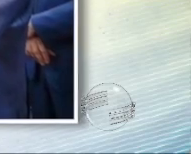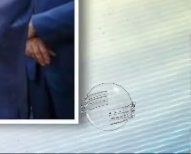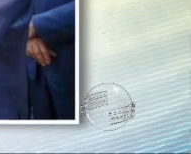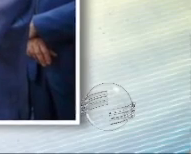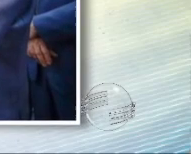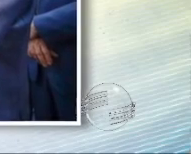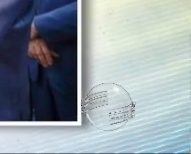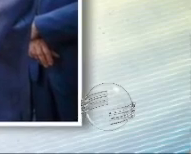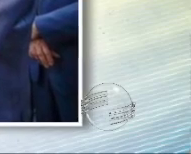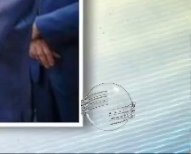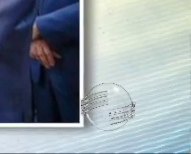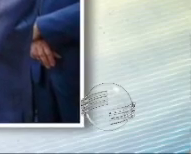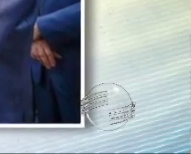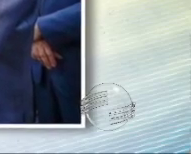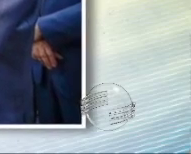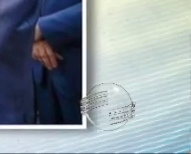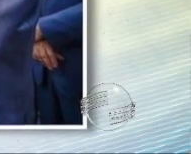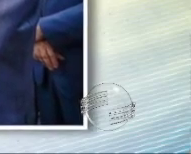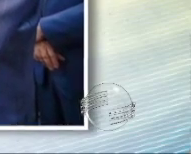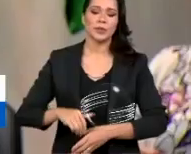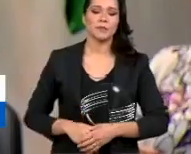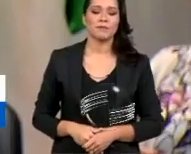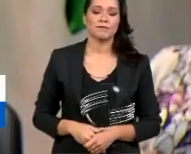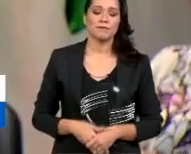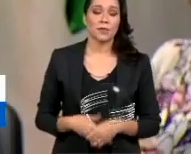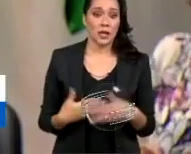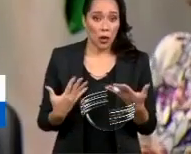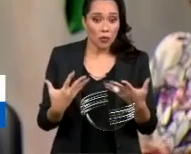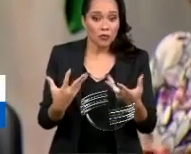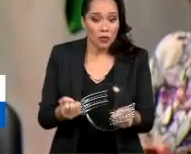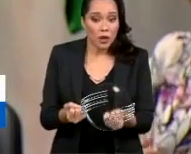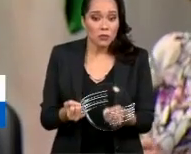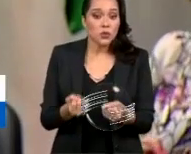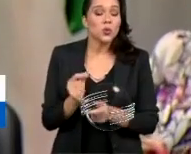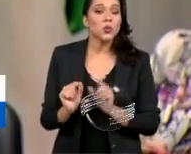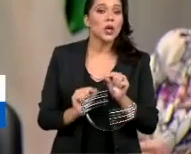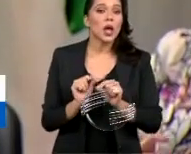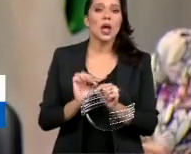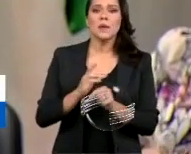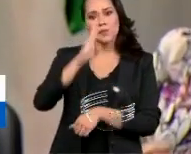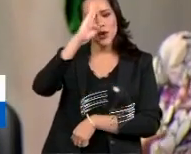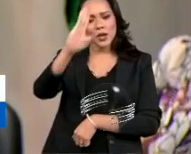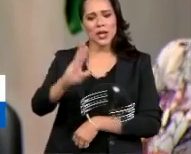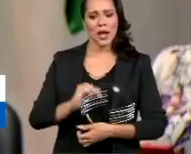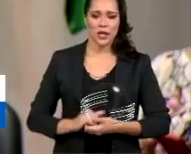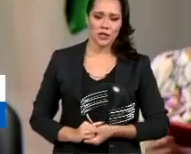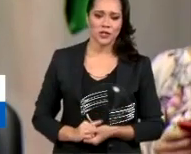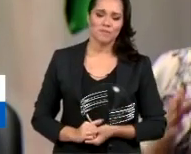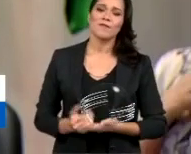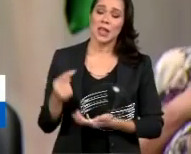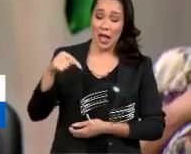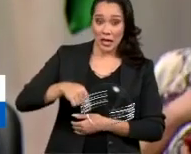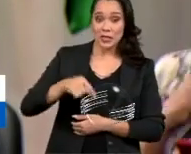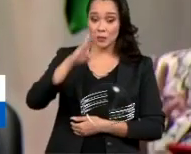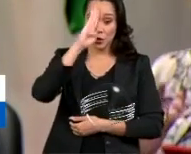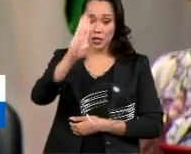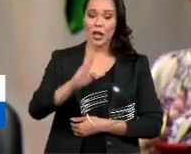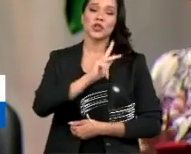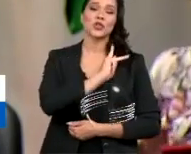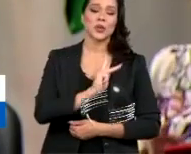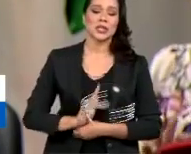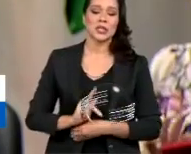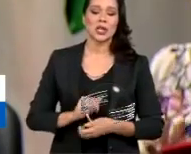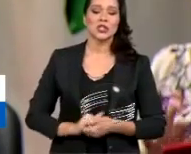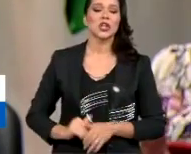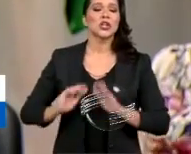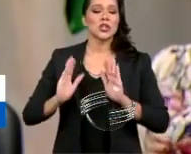permitir o pagamento de R$ 600 do programa, que volta a se chamar Bolsa Família, mais R$